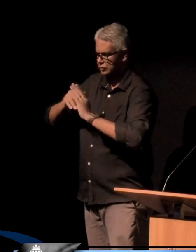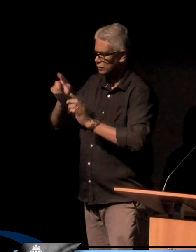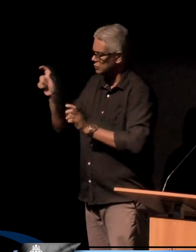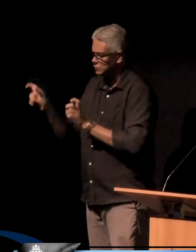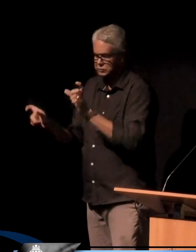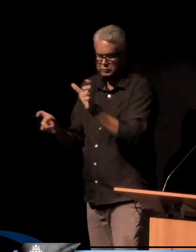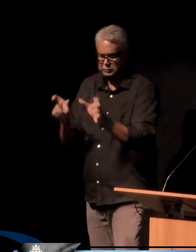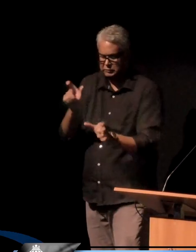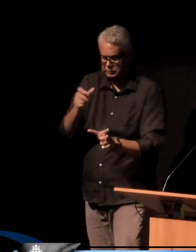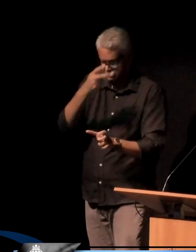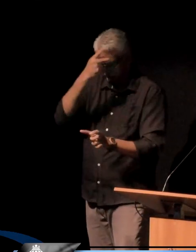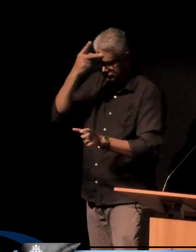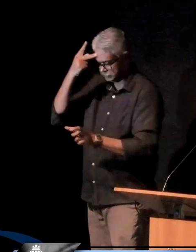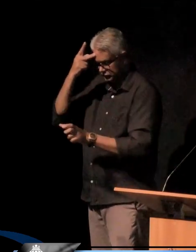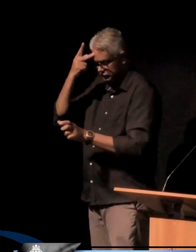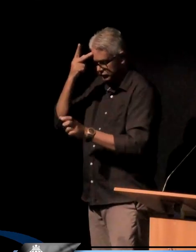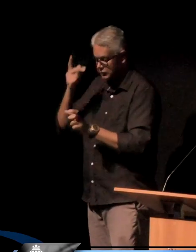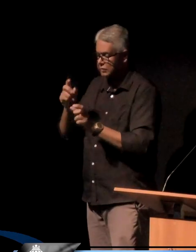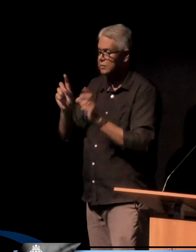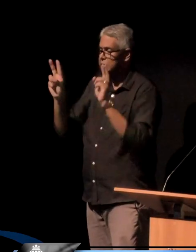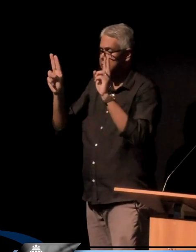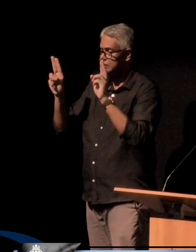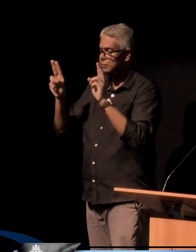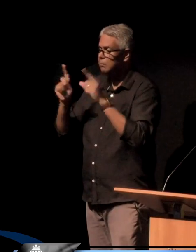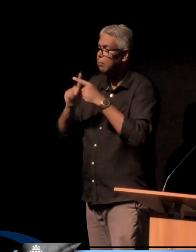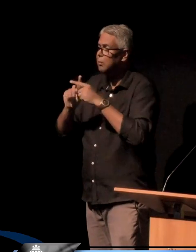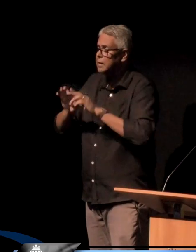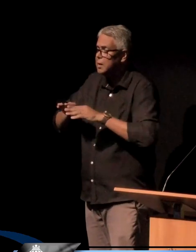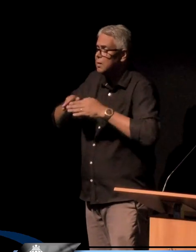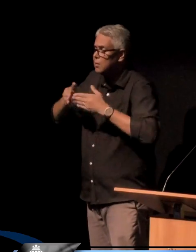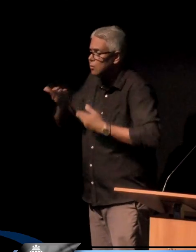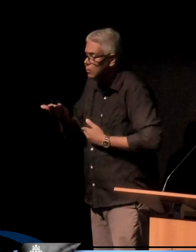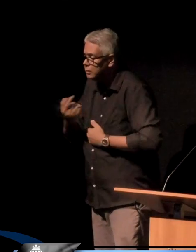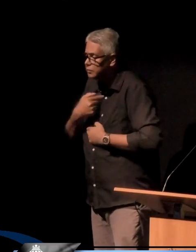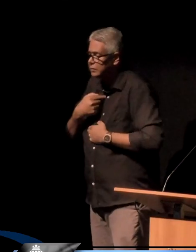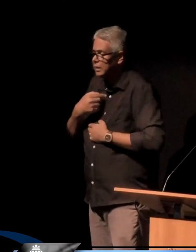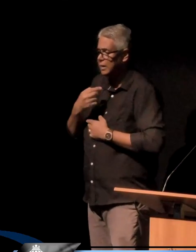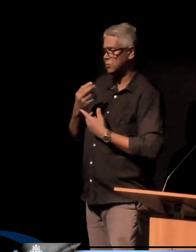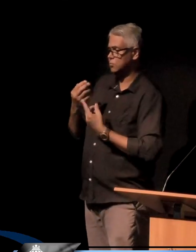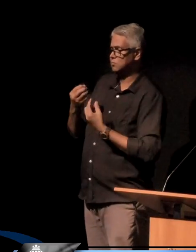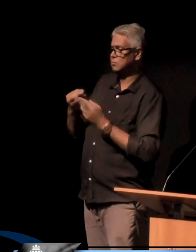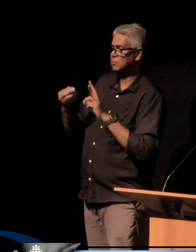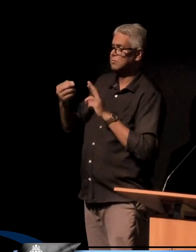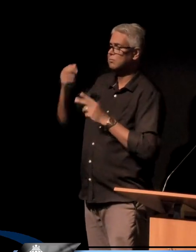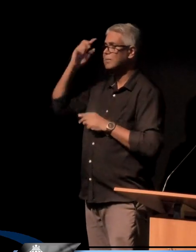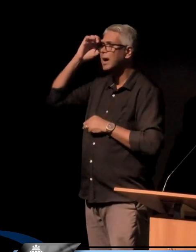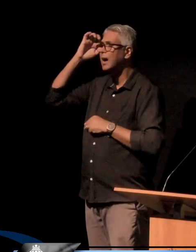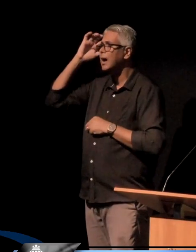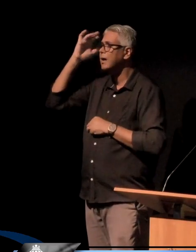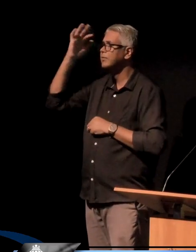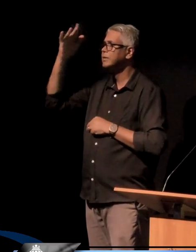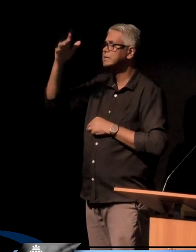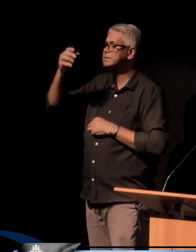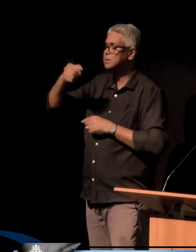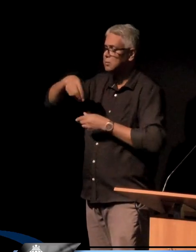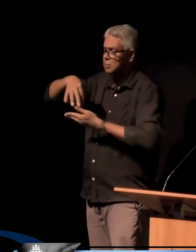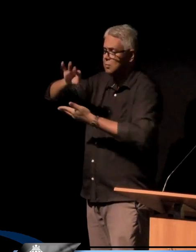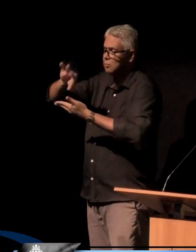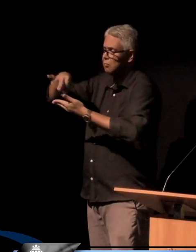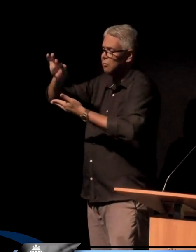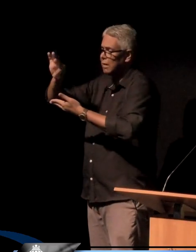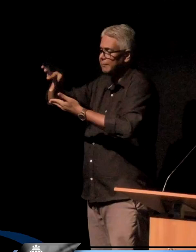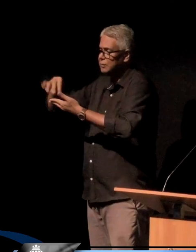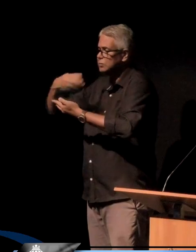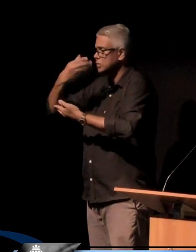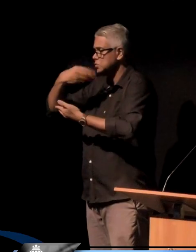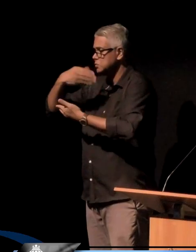alimentar e nutricional né porque o quanto que eu trago uma reflexão com uma pintura de uma frutinha que tem olho nariz